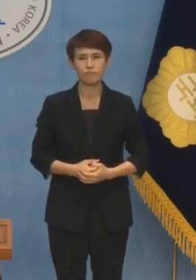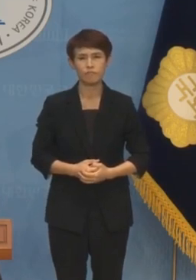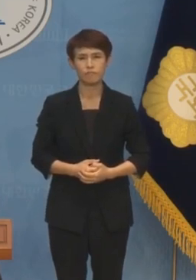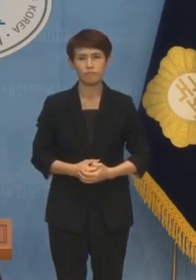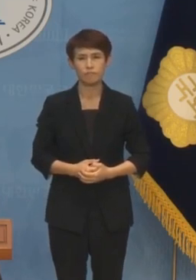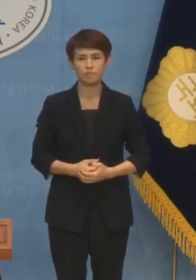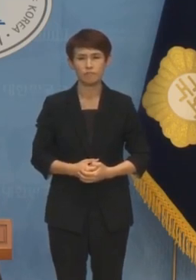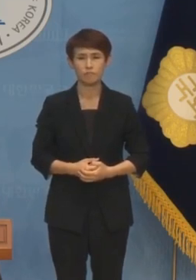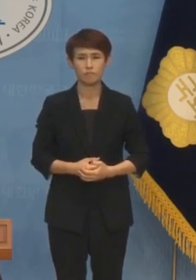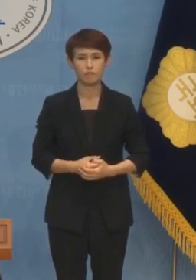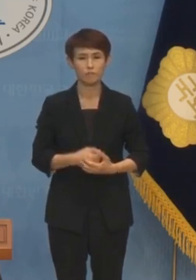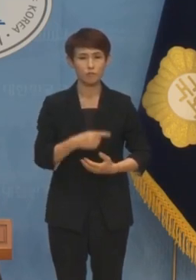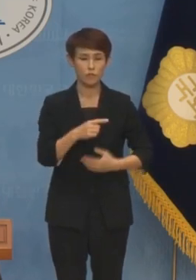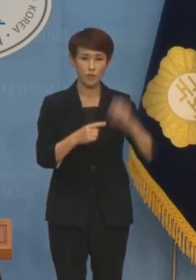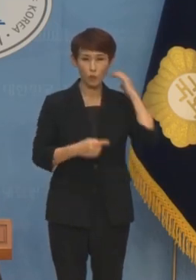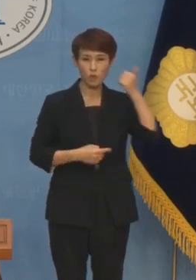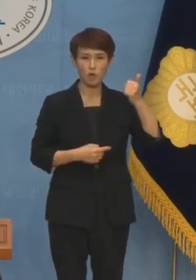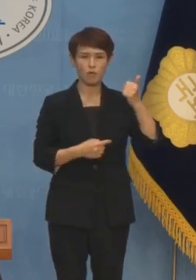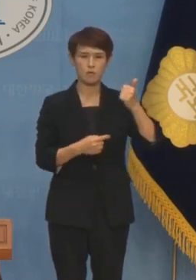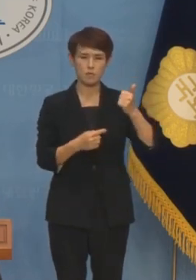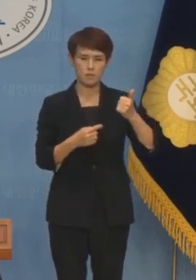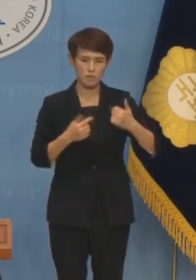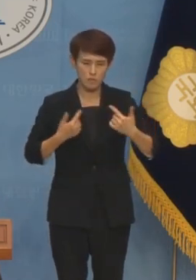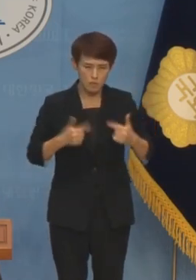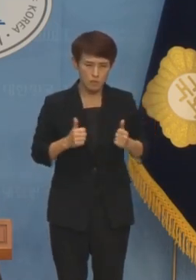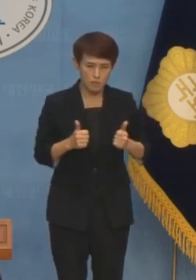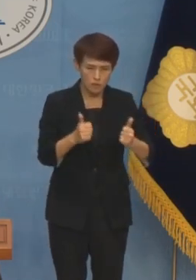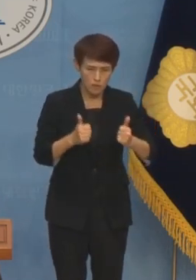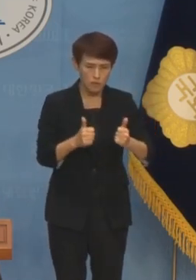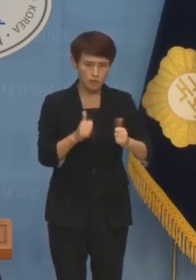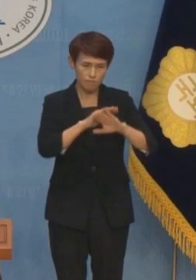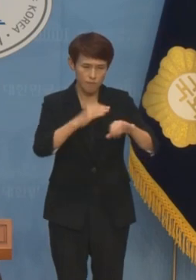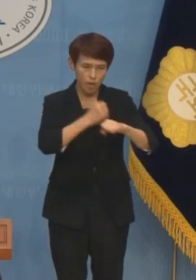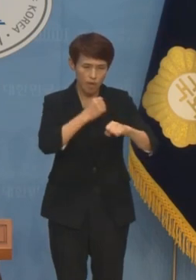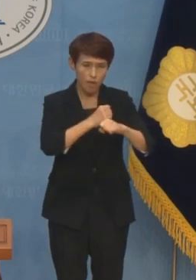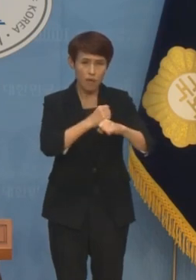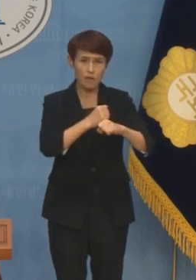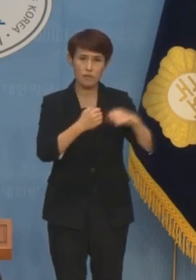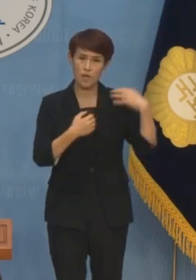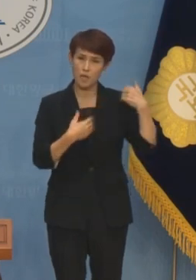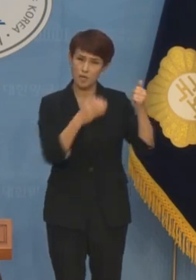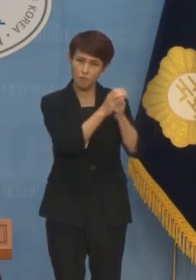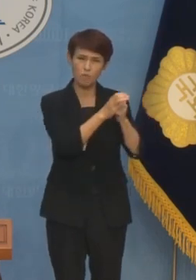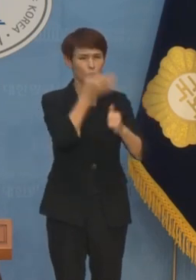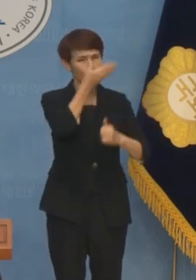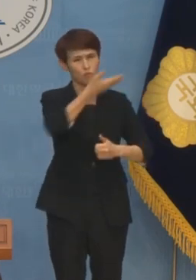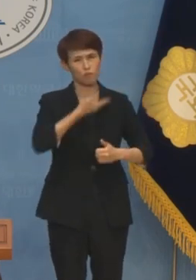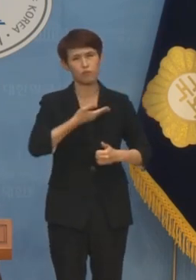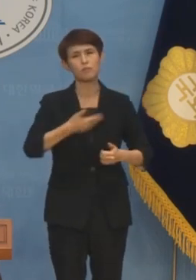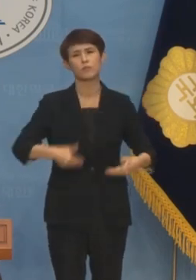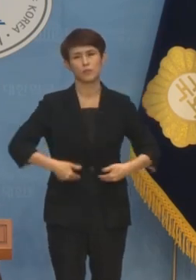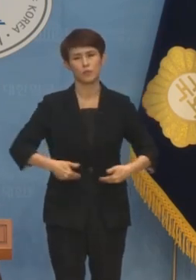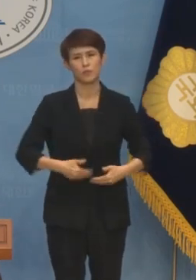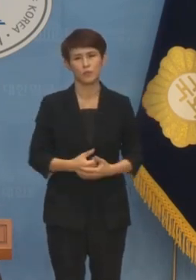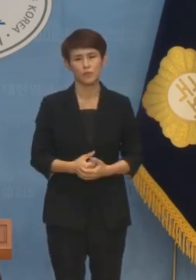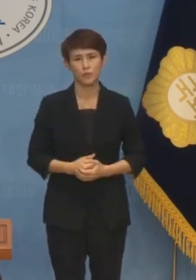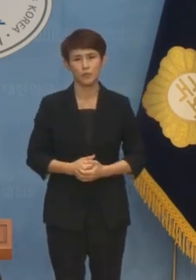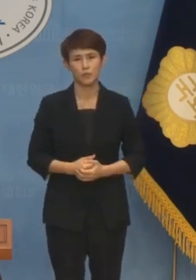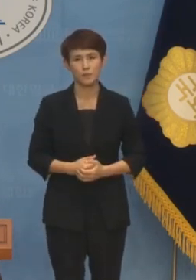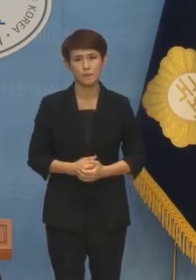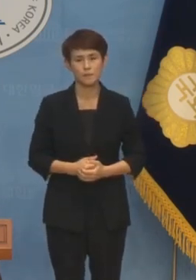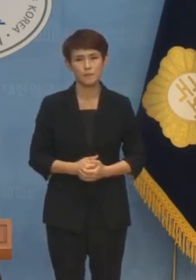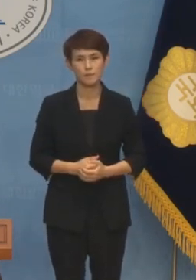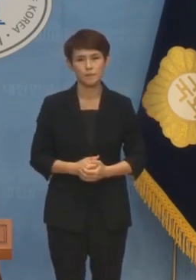본인이 강요들과 밤잠을 줄여서라도 대책을 세우겠다는 책임감이라도 보여야 하는 것이